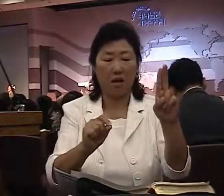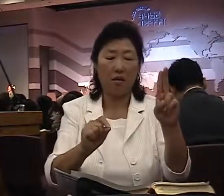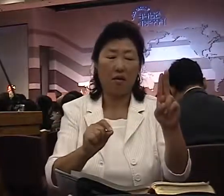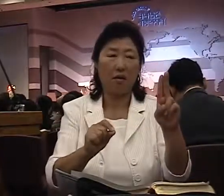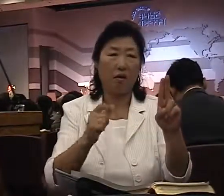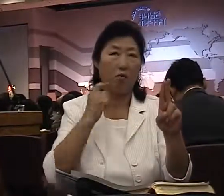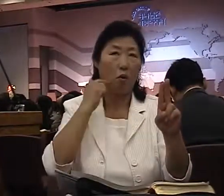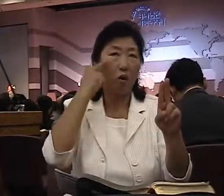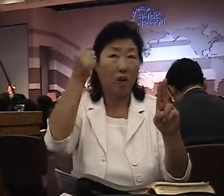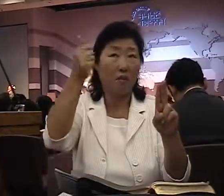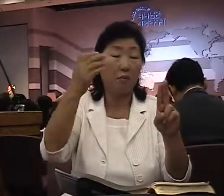주신 말씀이